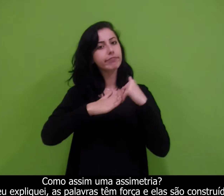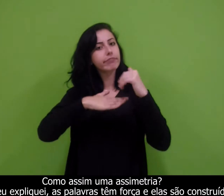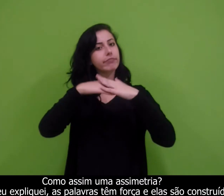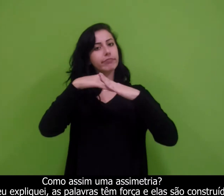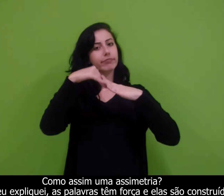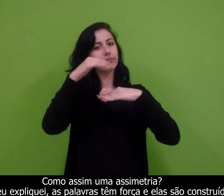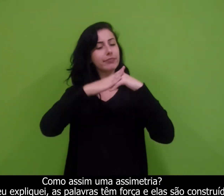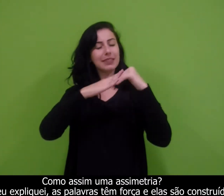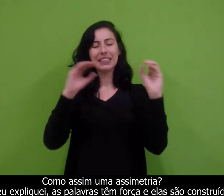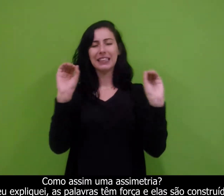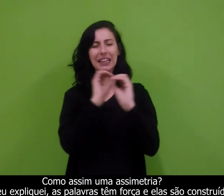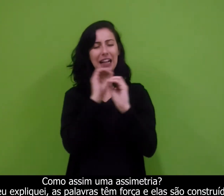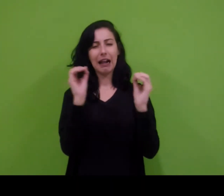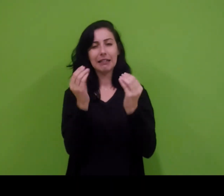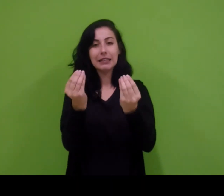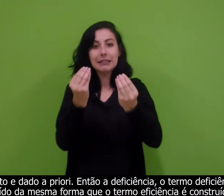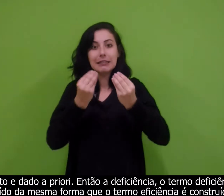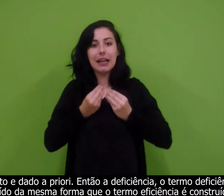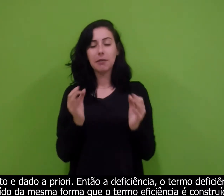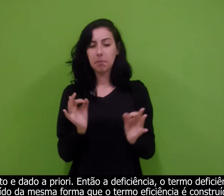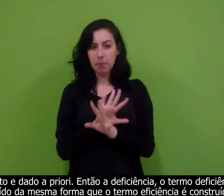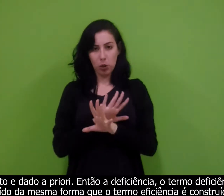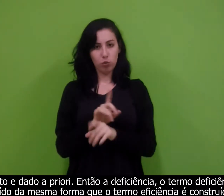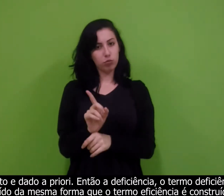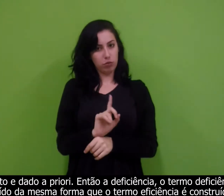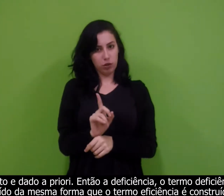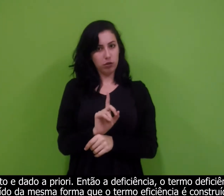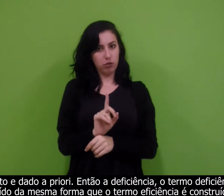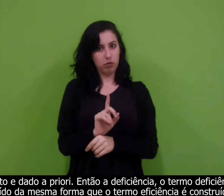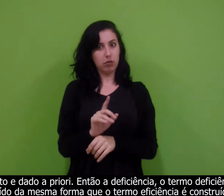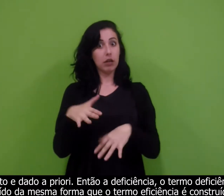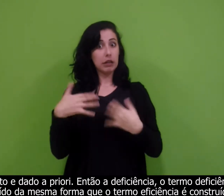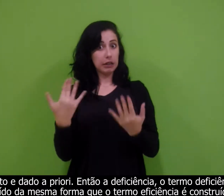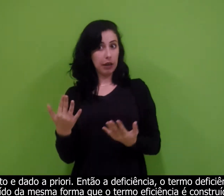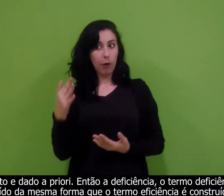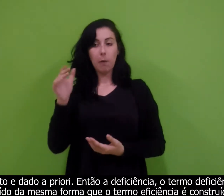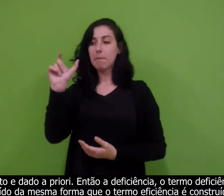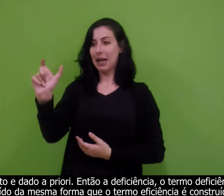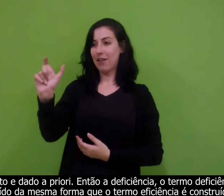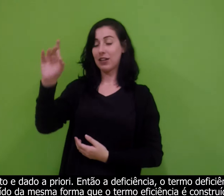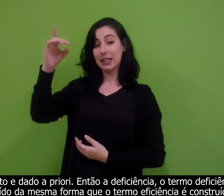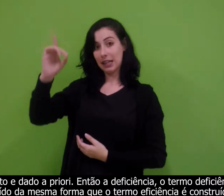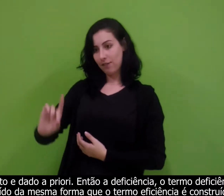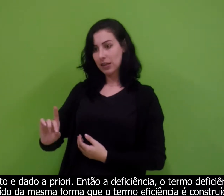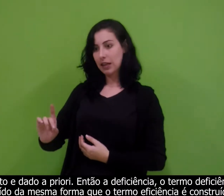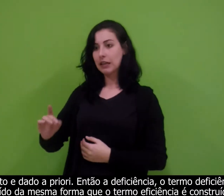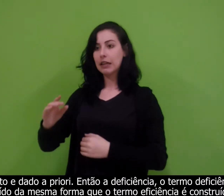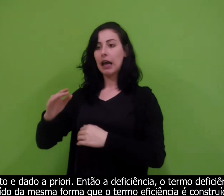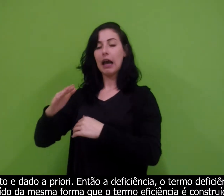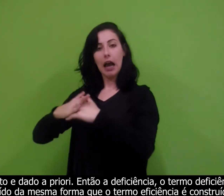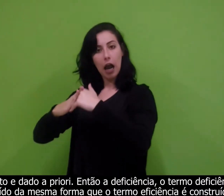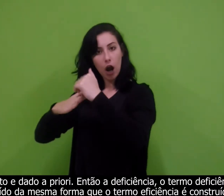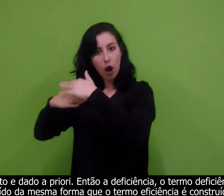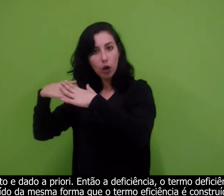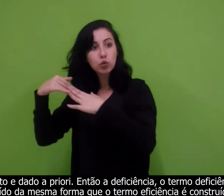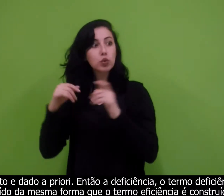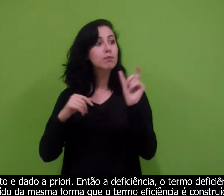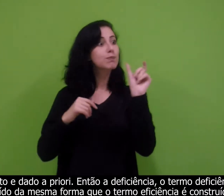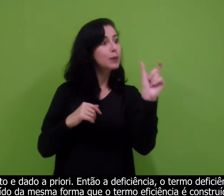são construídas. Nada é feito e dado a priori. Então, a deficiência, o termo deficiência, ele é